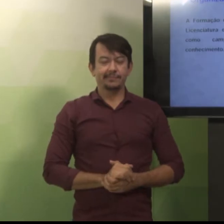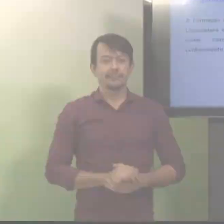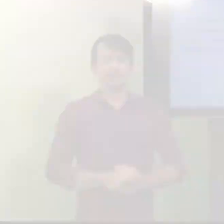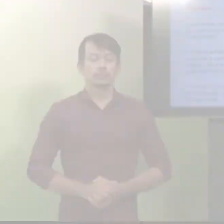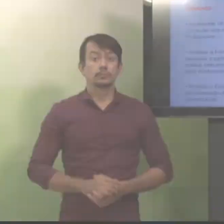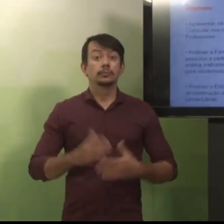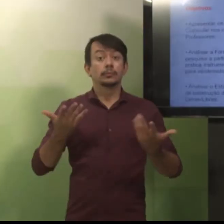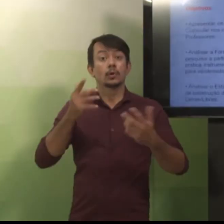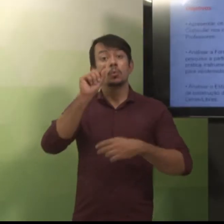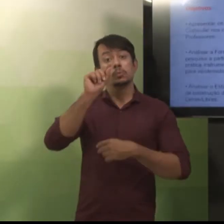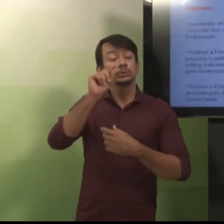prática.